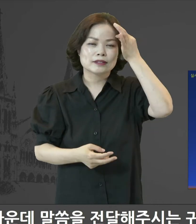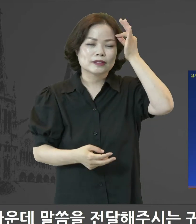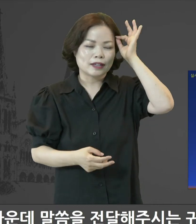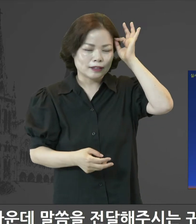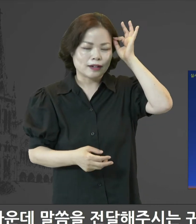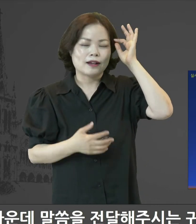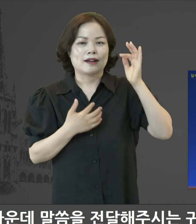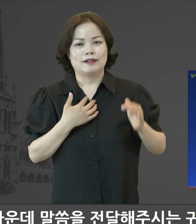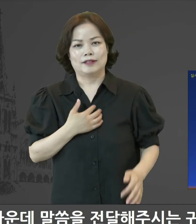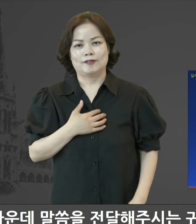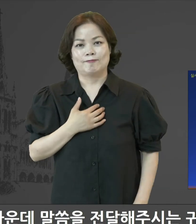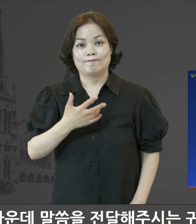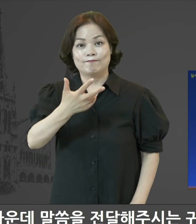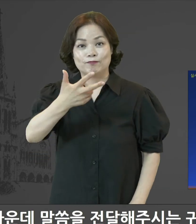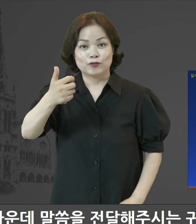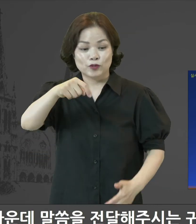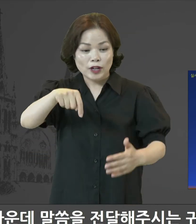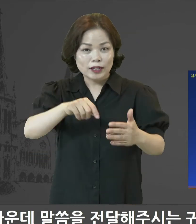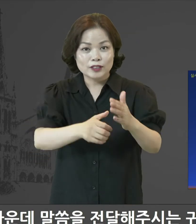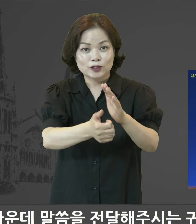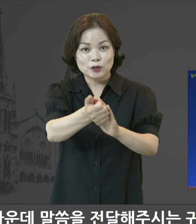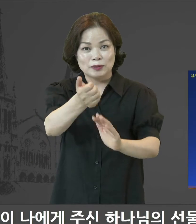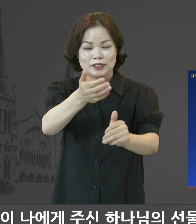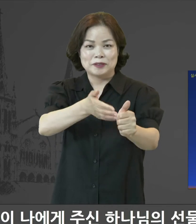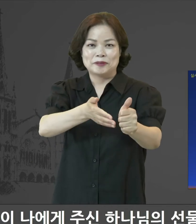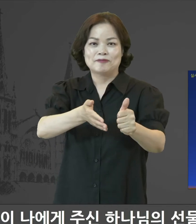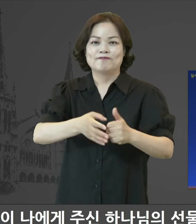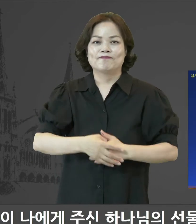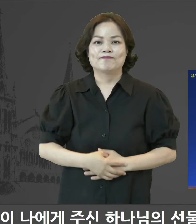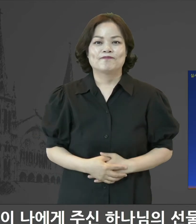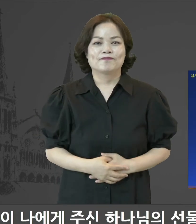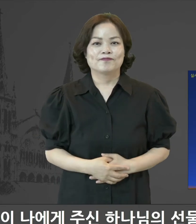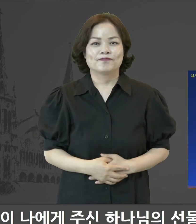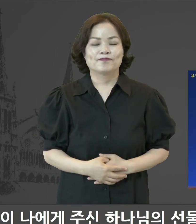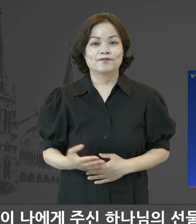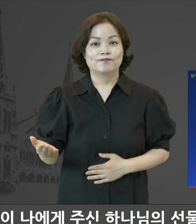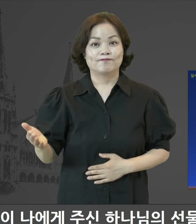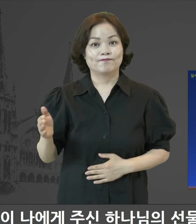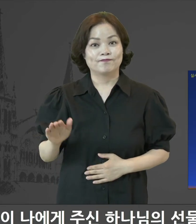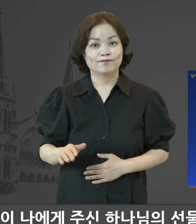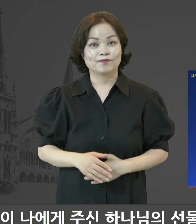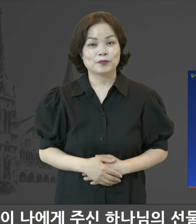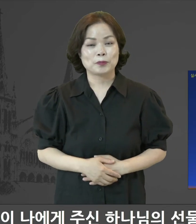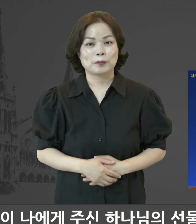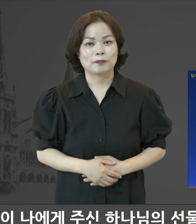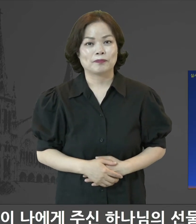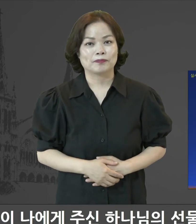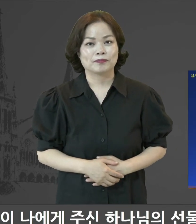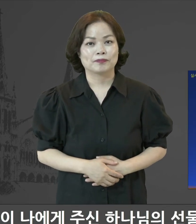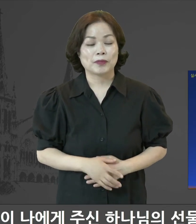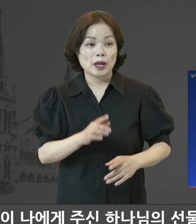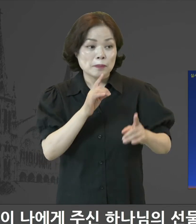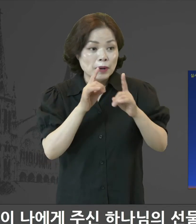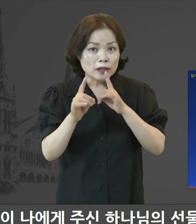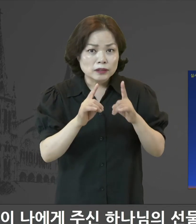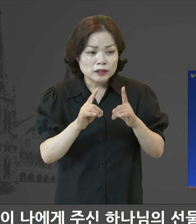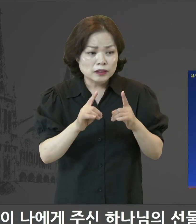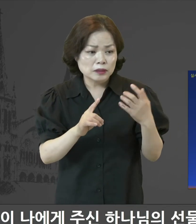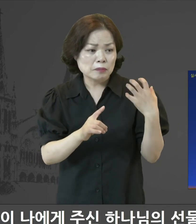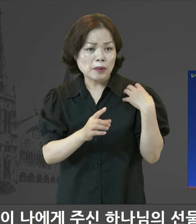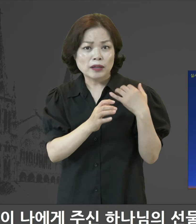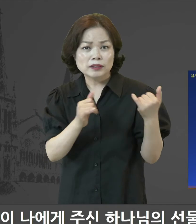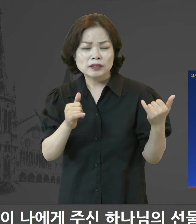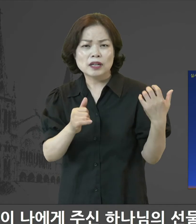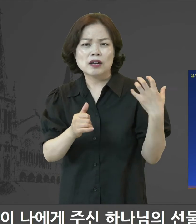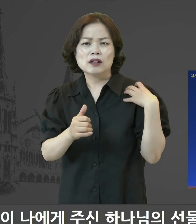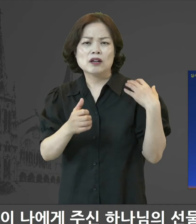수 있기를 주 안에서 소망합니다. 그런데 이 말씀을 맡은 자들이 해야